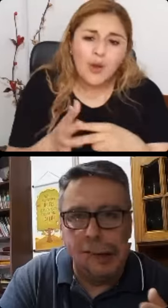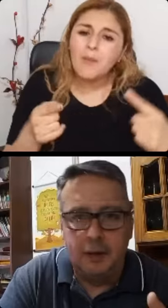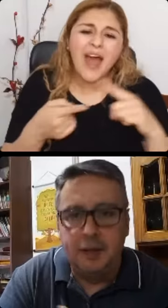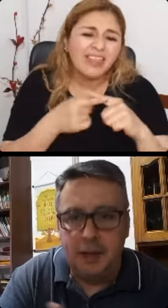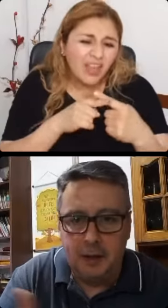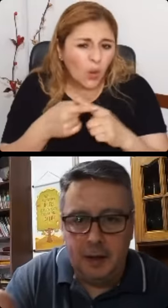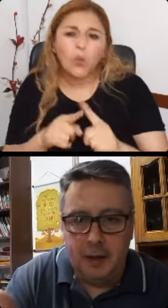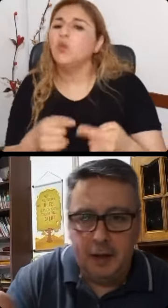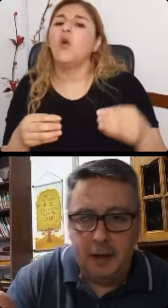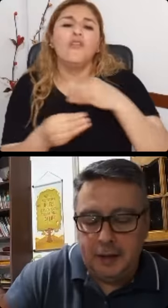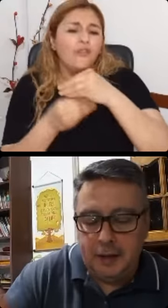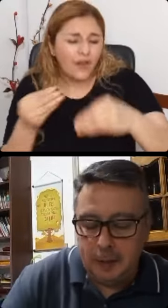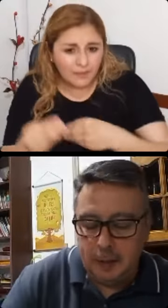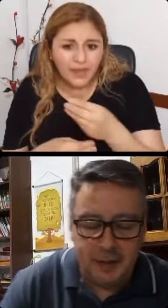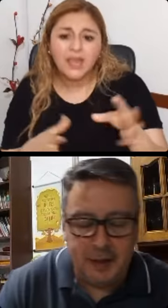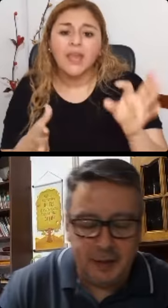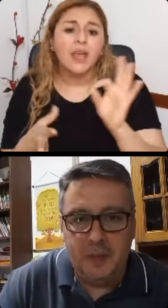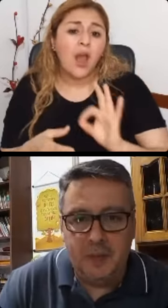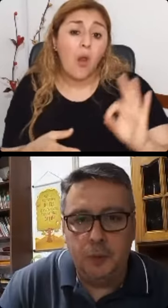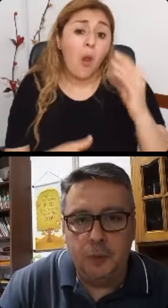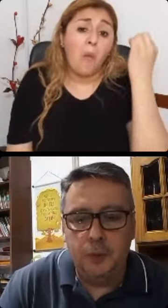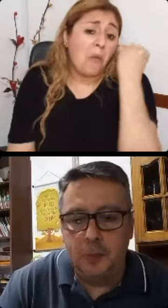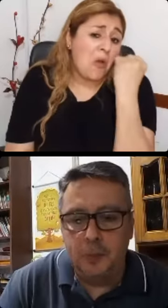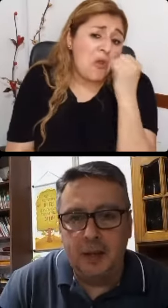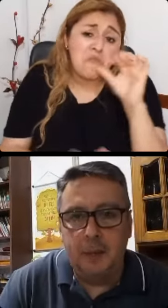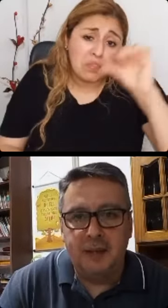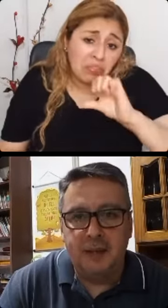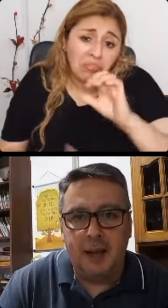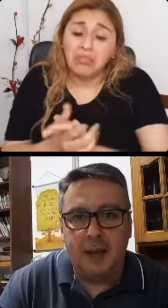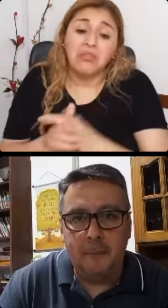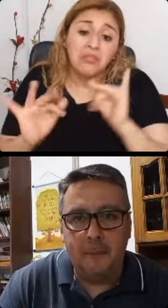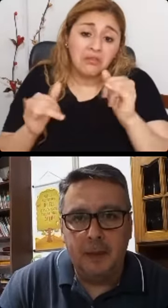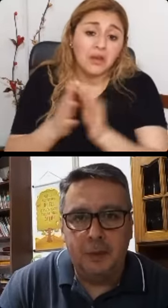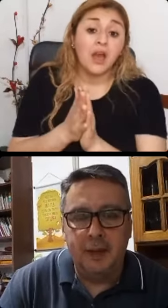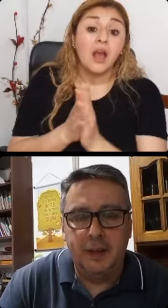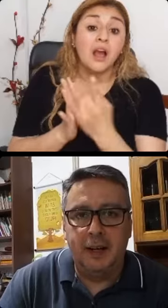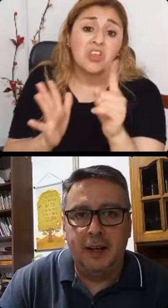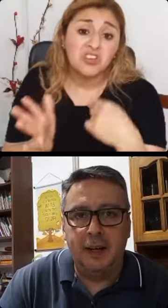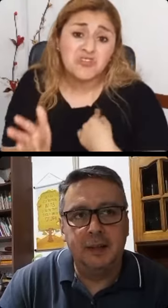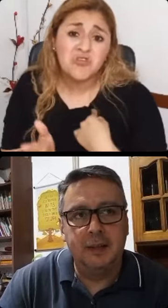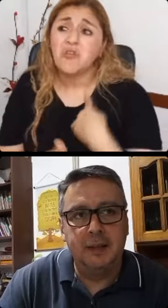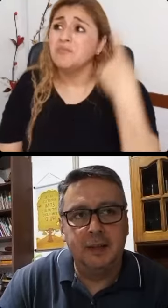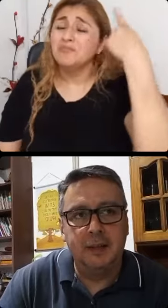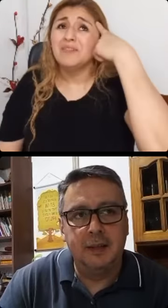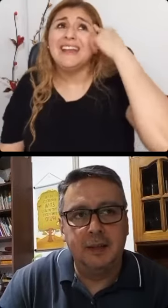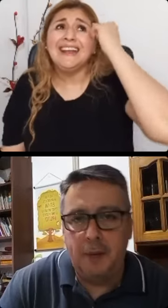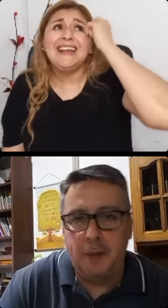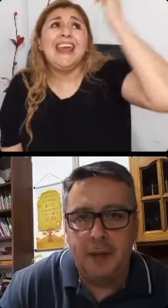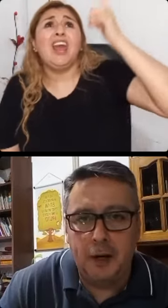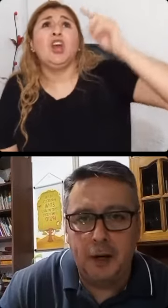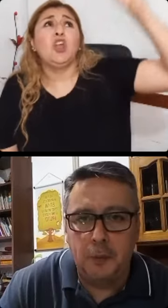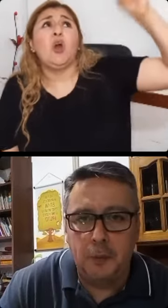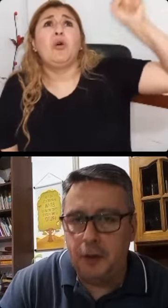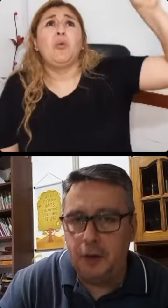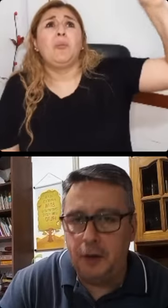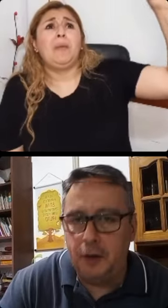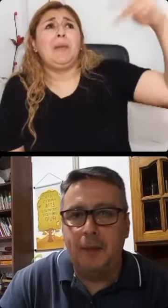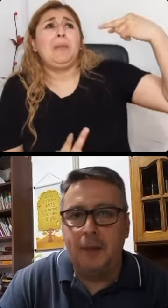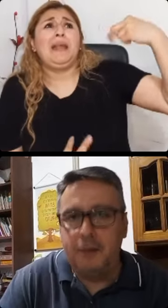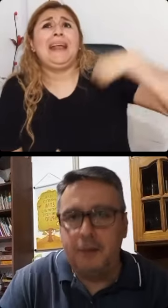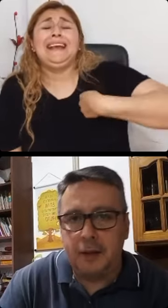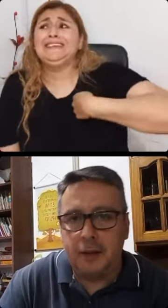no sé de repente uno puede pensar puede creer que bueno Dios a mí me mira como el